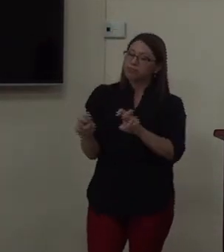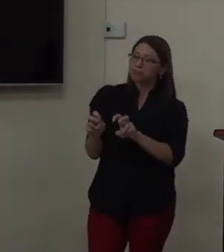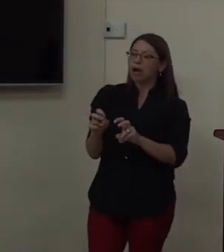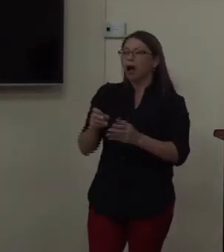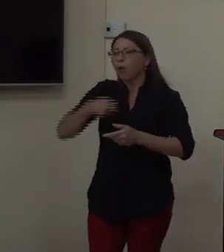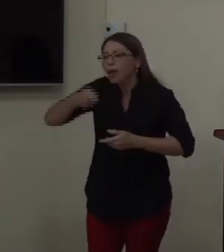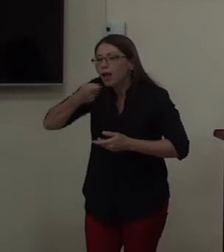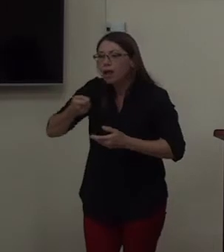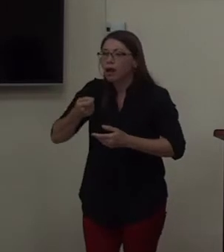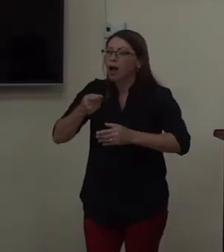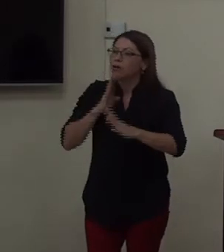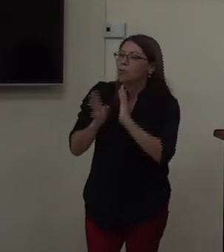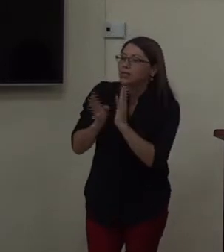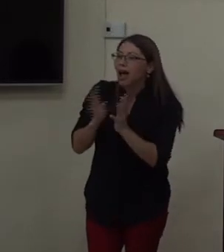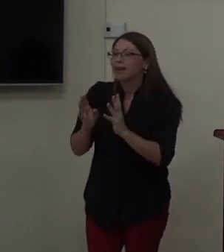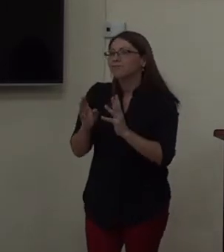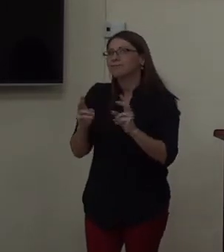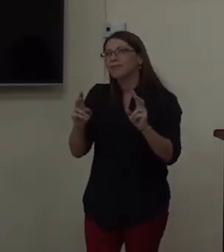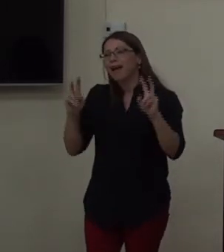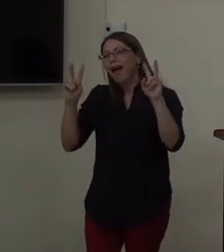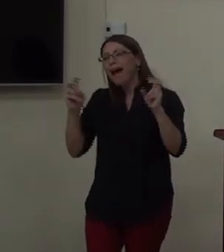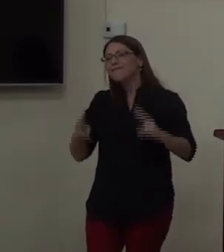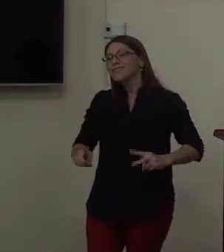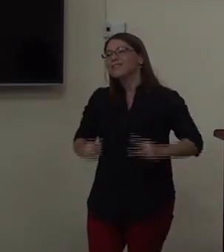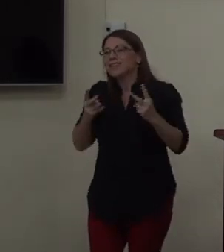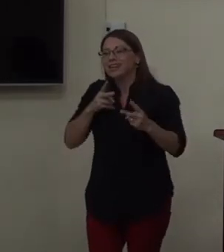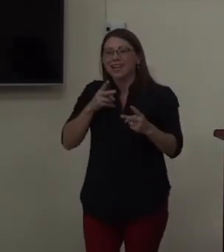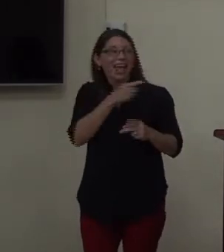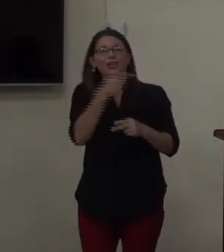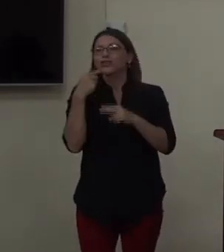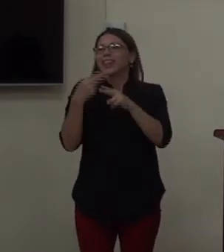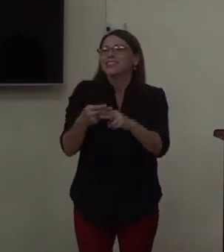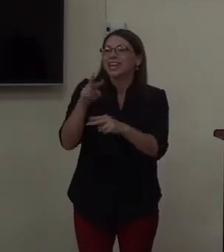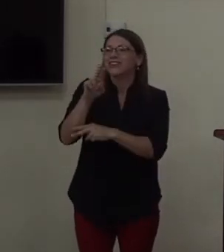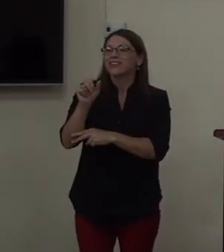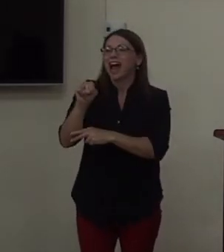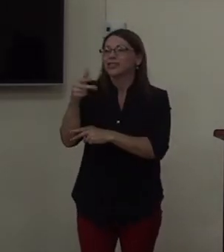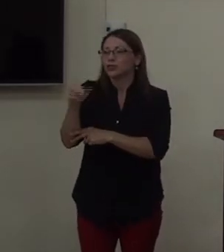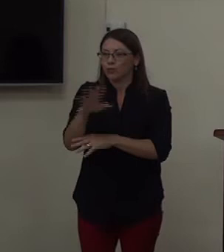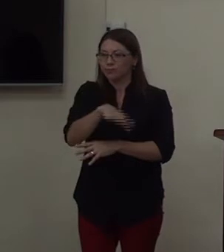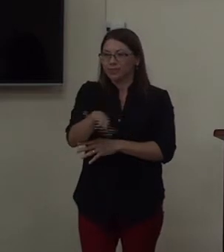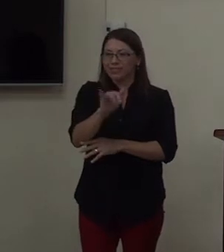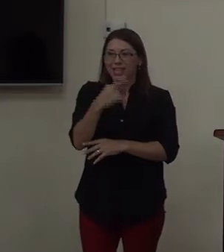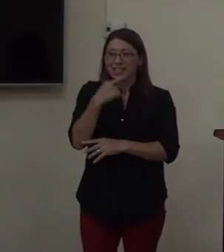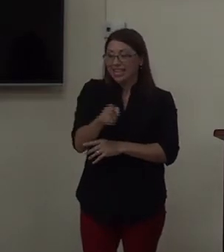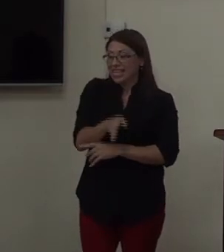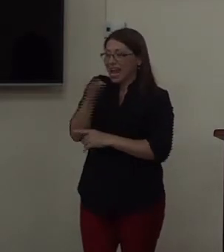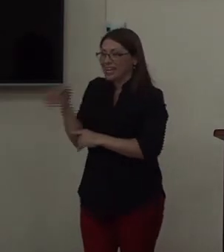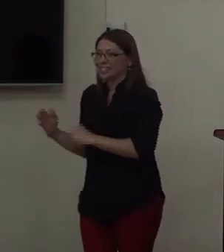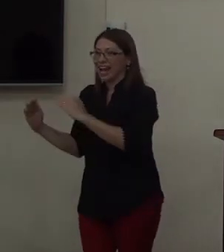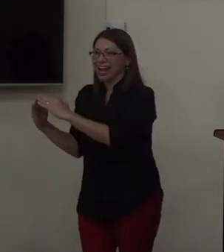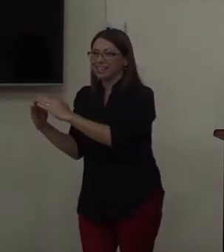A vivir, digamos, en esta, ellos le dicen el rancho, si le dicen así, ¿verdad? Y la casa. Y aquí está la casa.